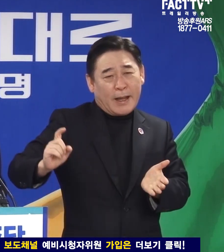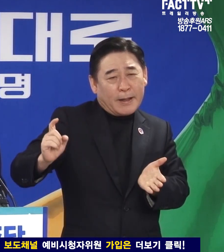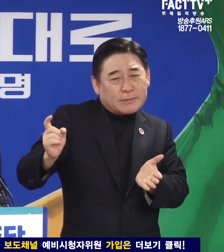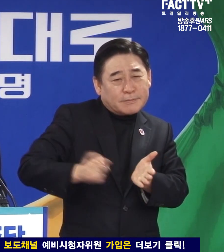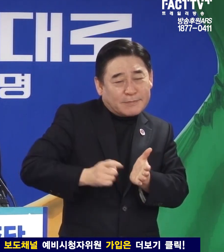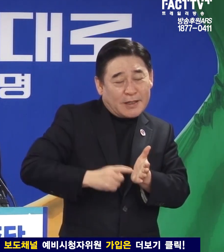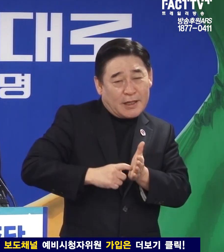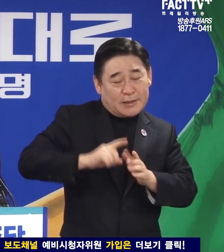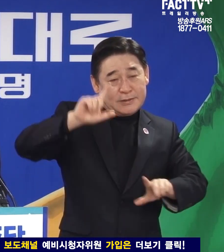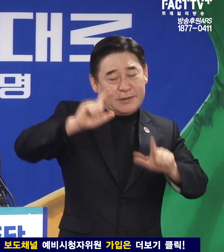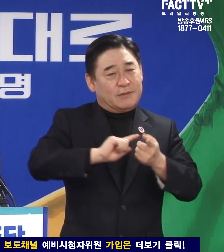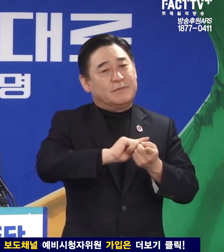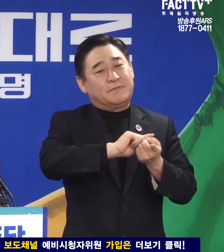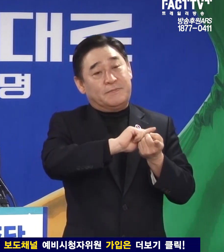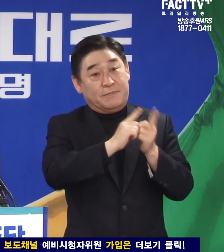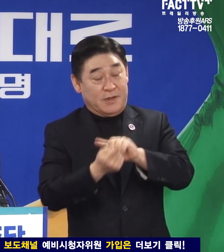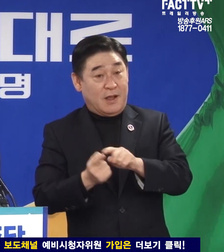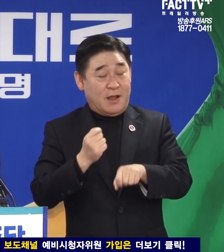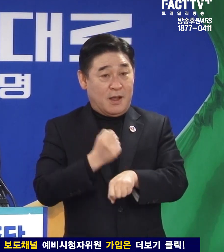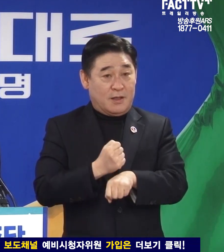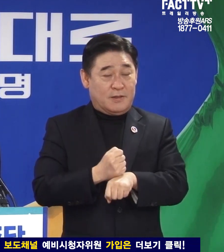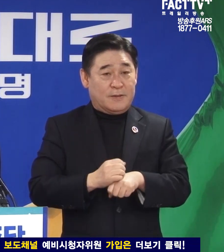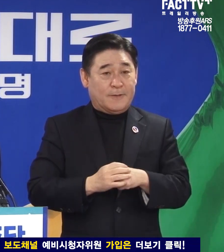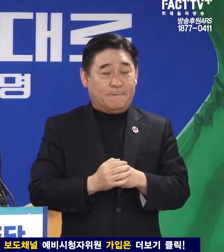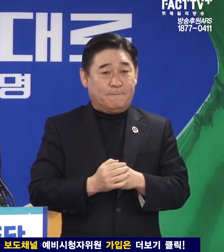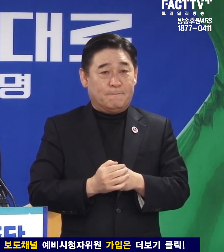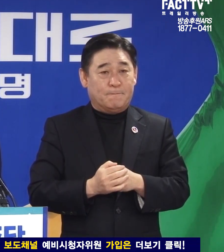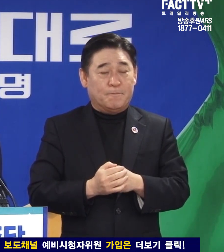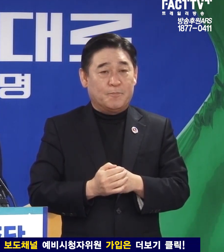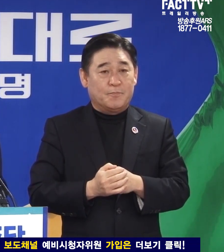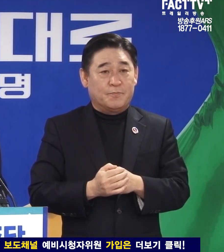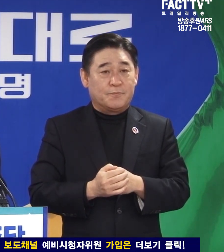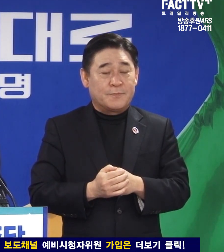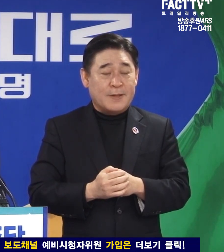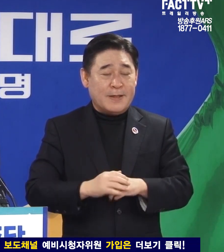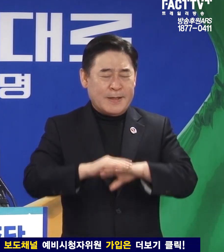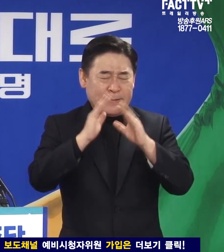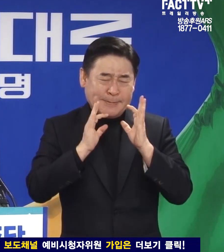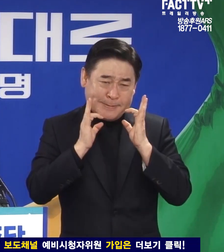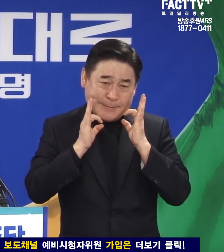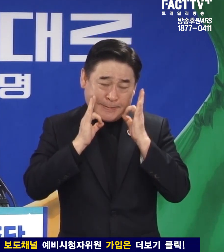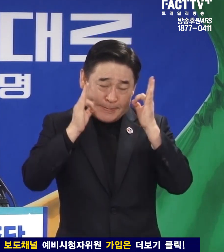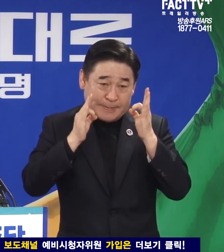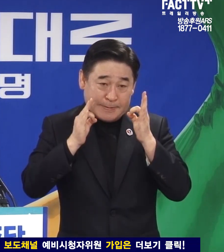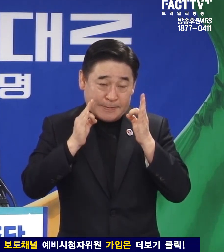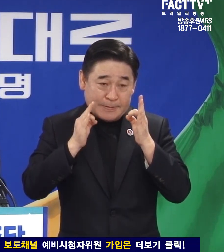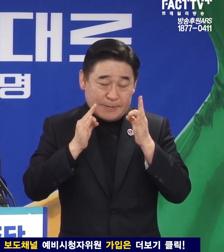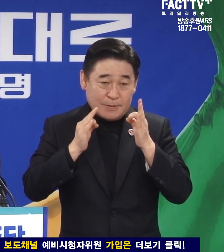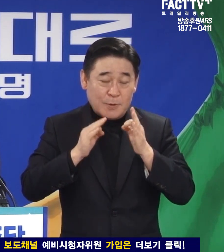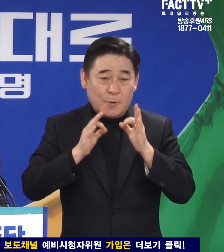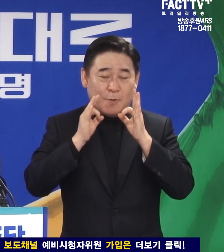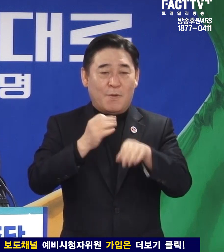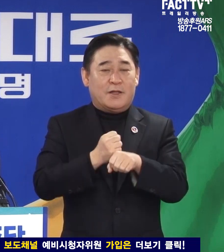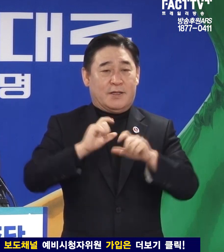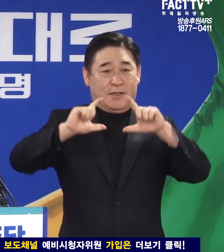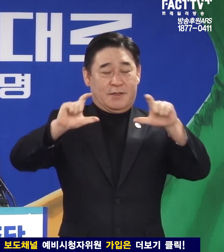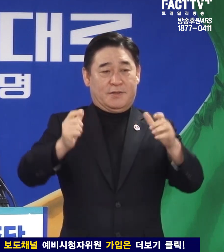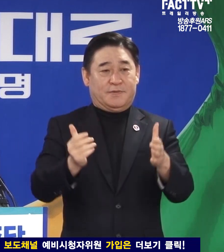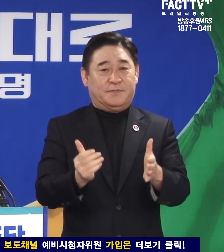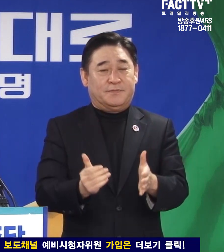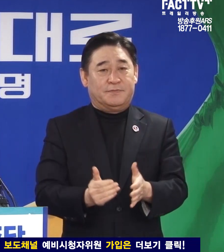비상체제로 돌입하겠다. 비상체제로 전환시켜서 총력전을 벌이겠다. 이렇게 선언합니다.